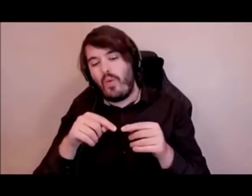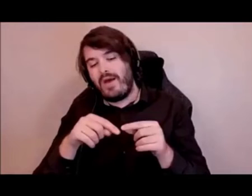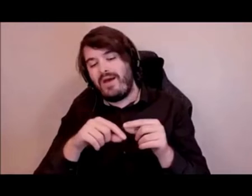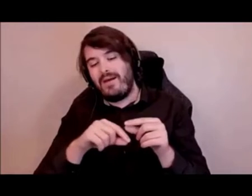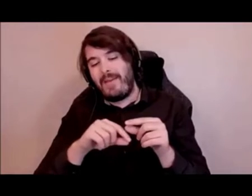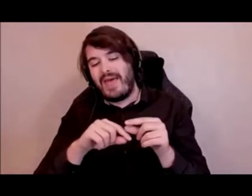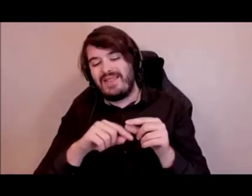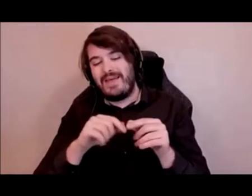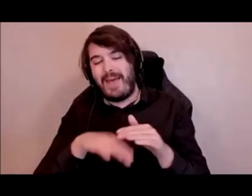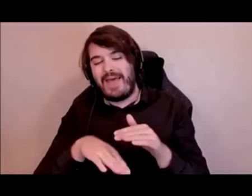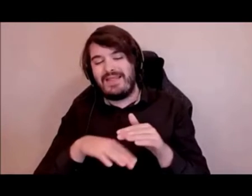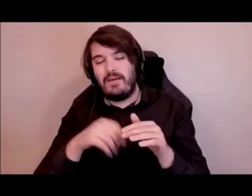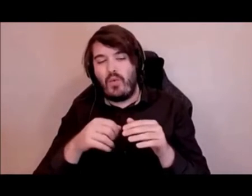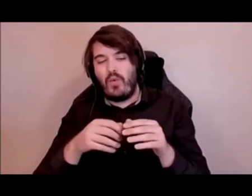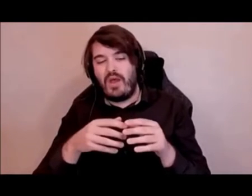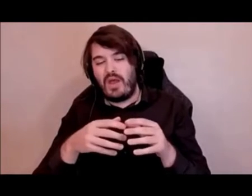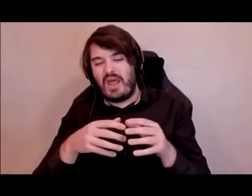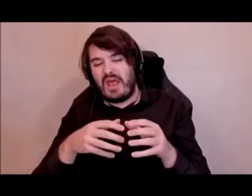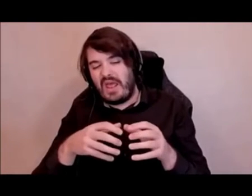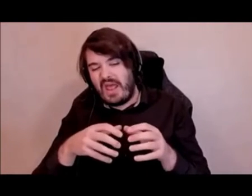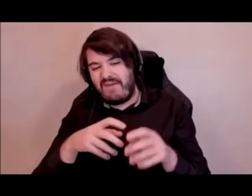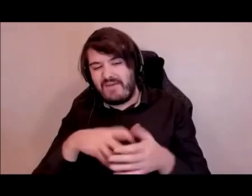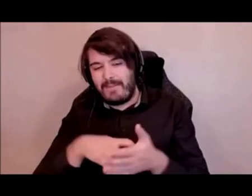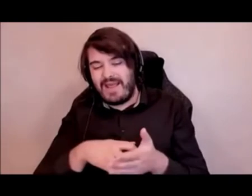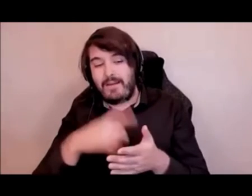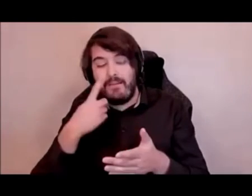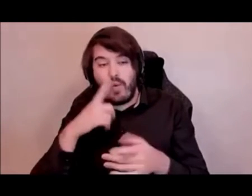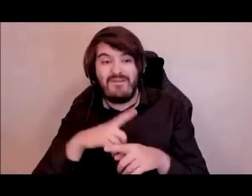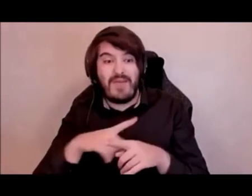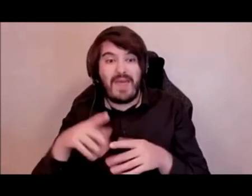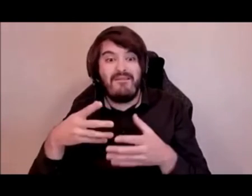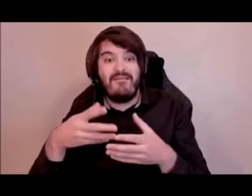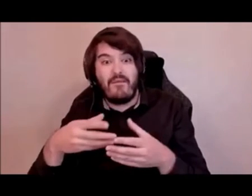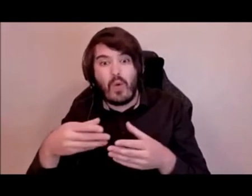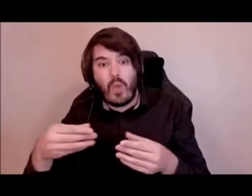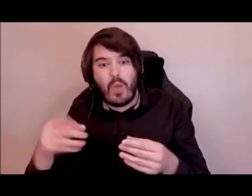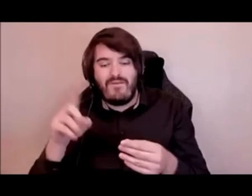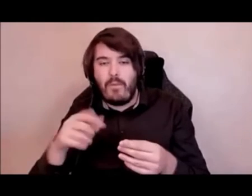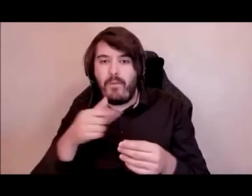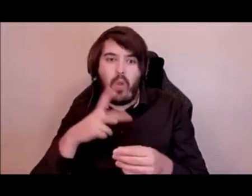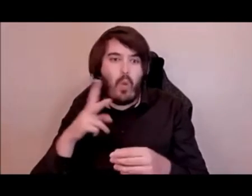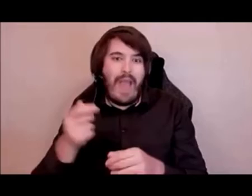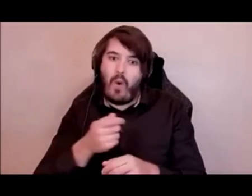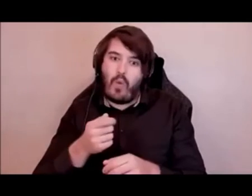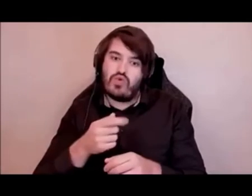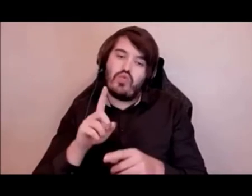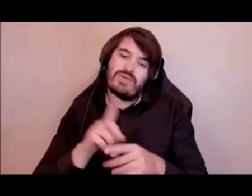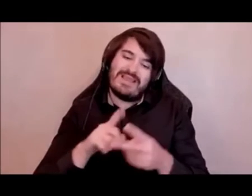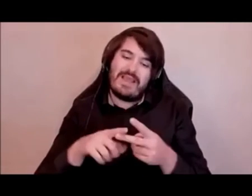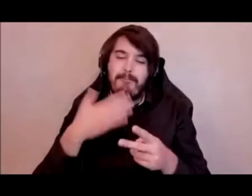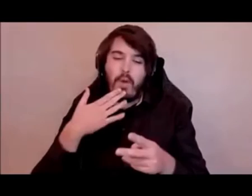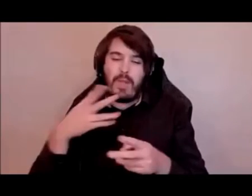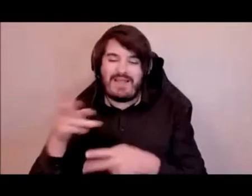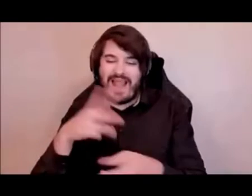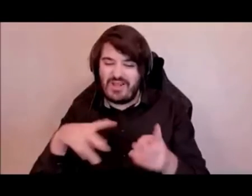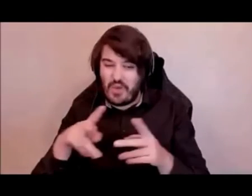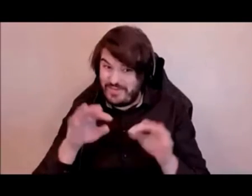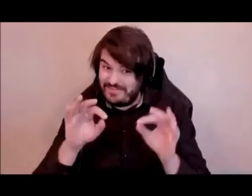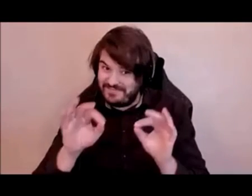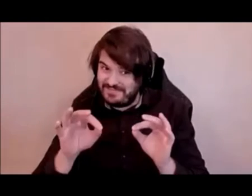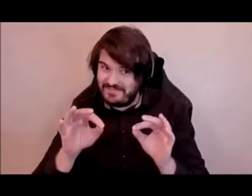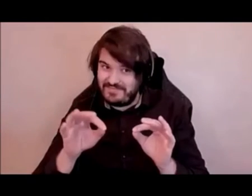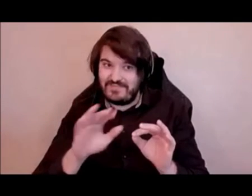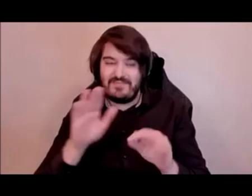Donc, pour éviter la fonte, assurez-vous de jamais trop arroser et avoir une bonne ventilation. Ensuite, on surveille l'étiolement